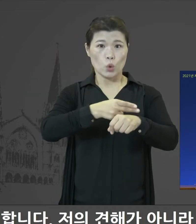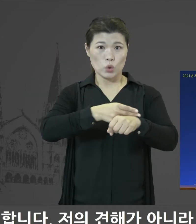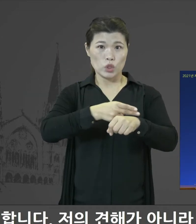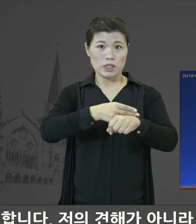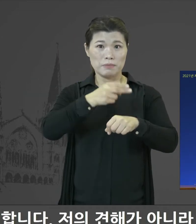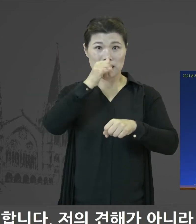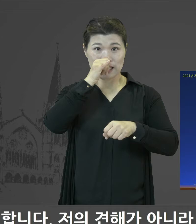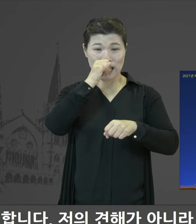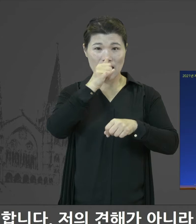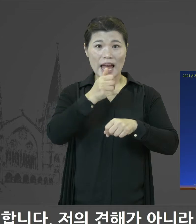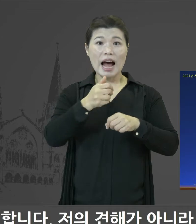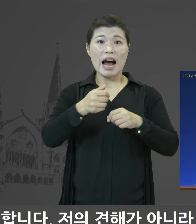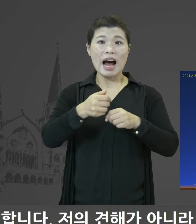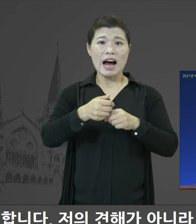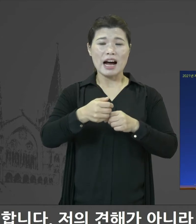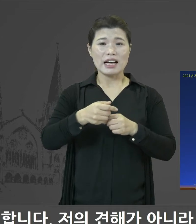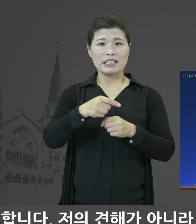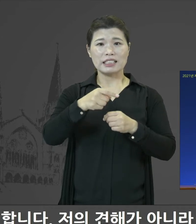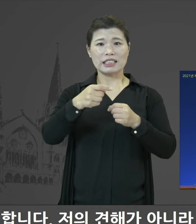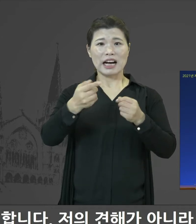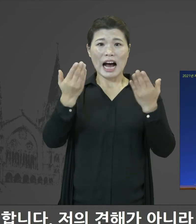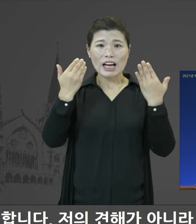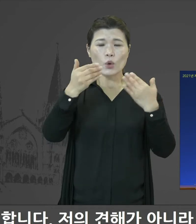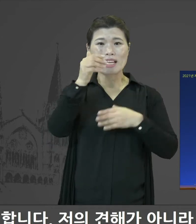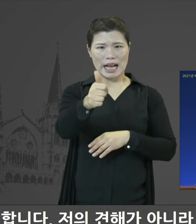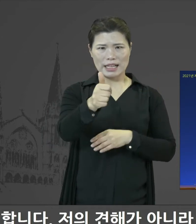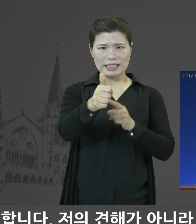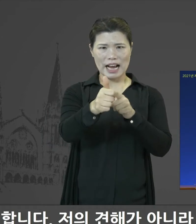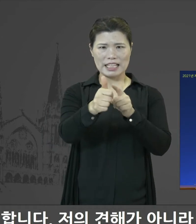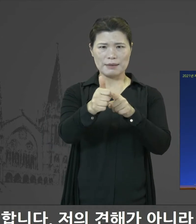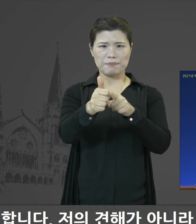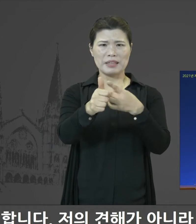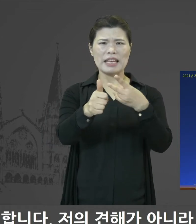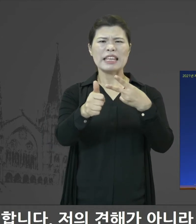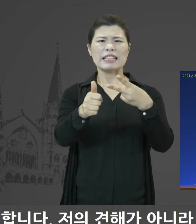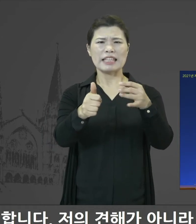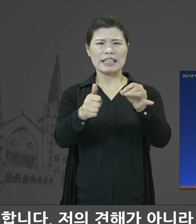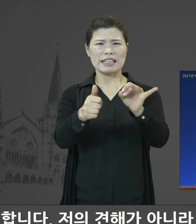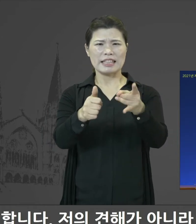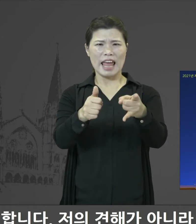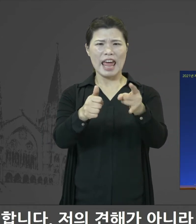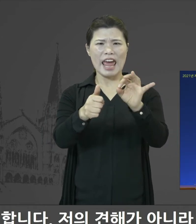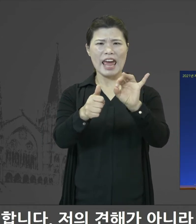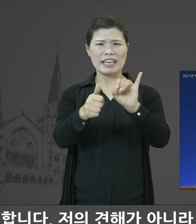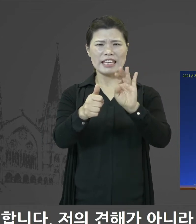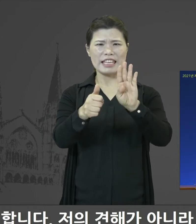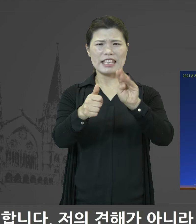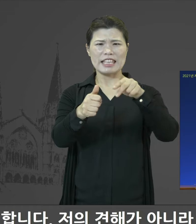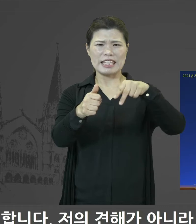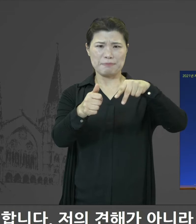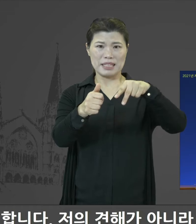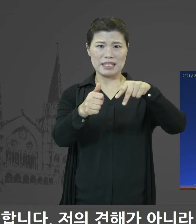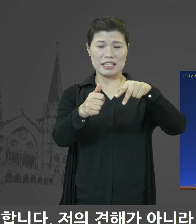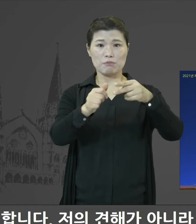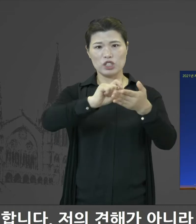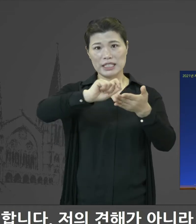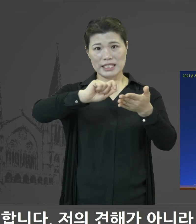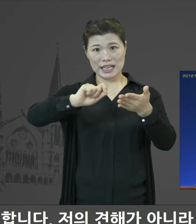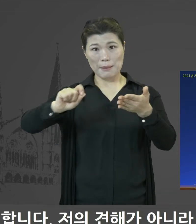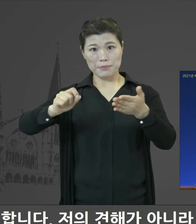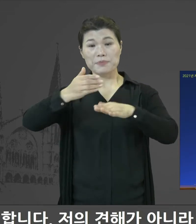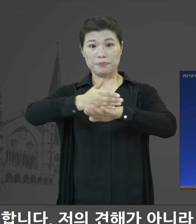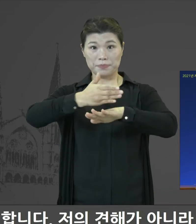현재 학장으로 알고 있는데 데이빗 파오라는 분이 감사신학의 책에서 아주 많은 분량을